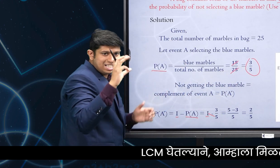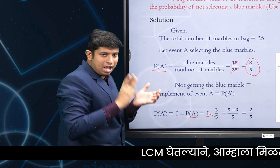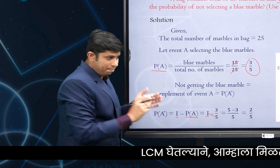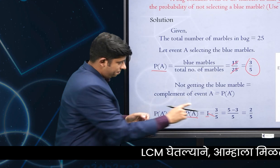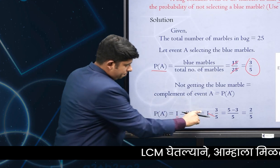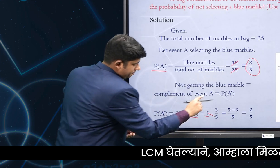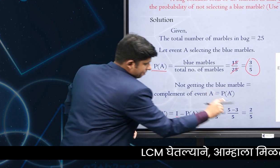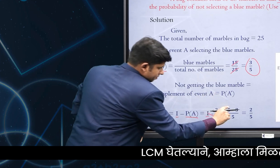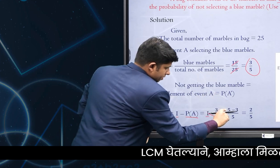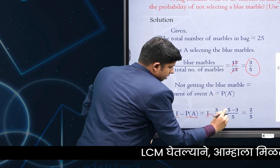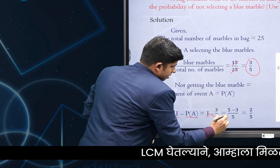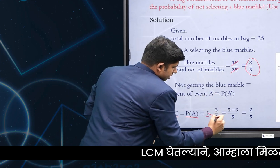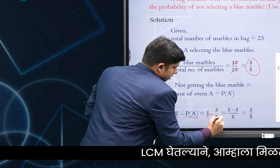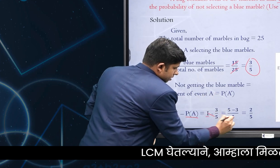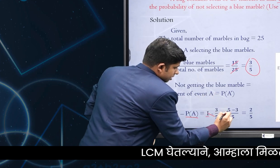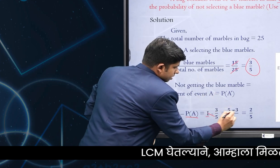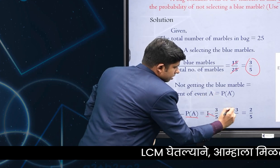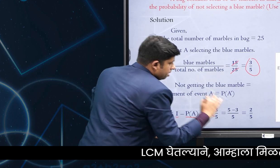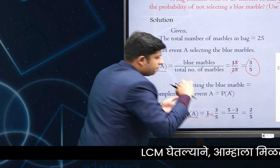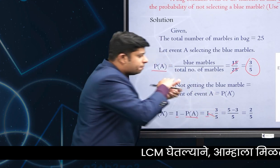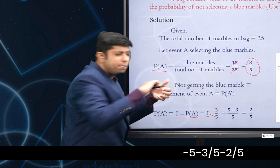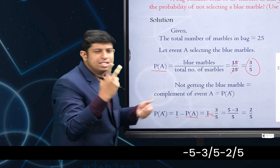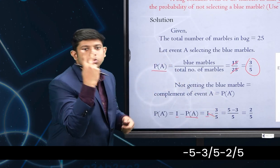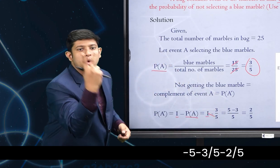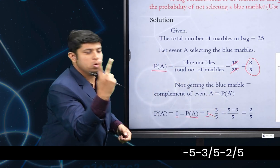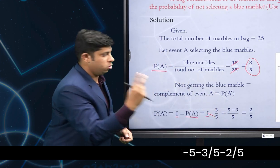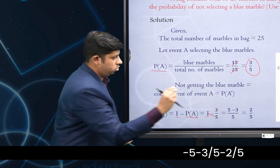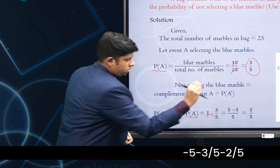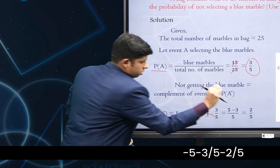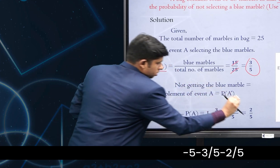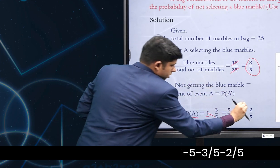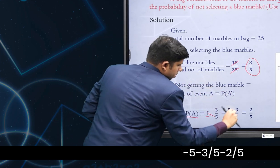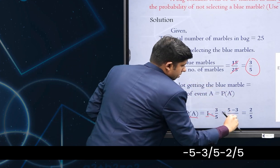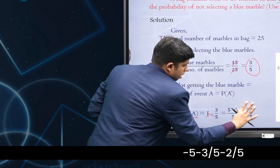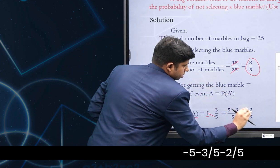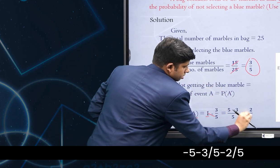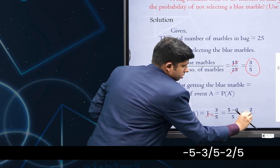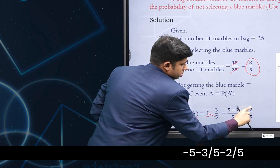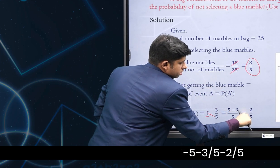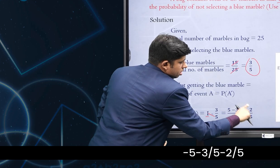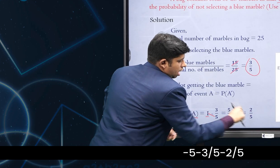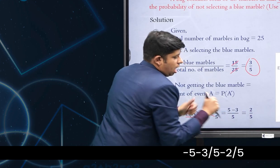LCM घेतल्याने आम्हाला मिळते वजा 5 वजा 3/5 वजा